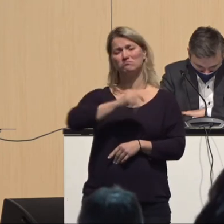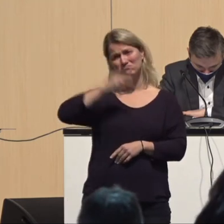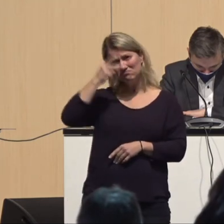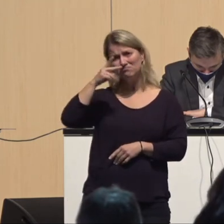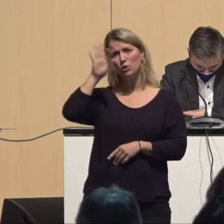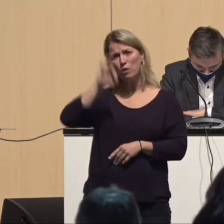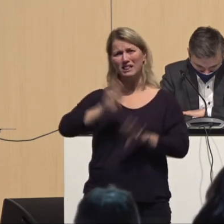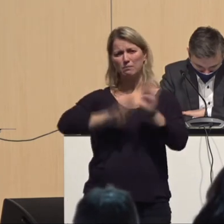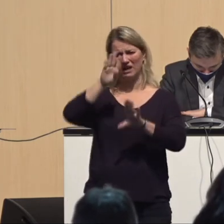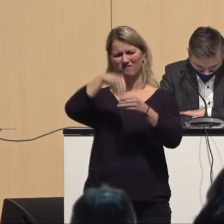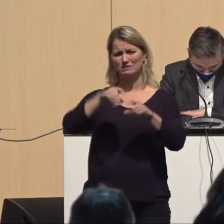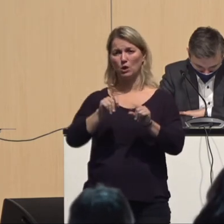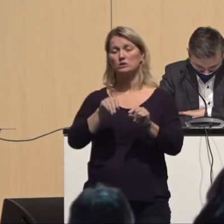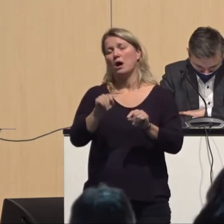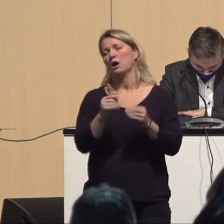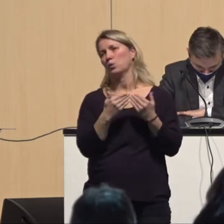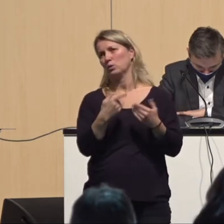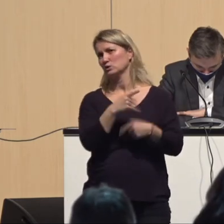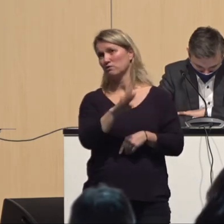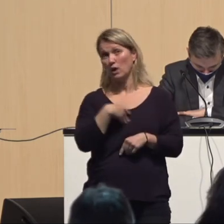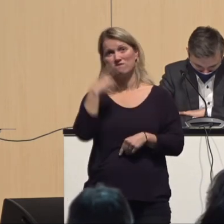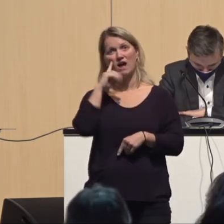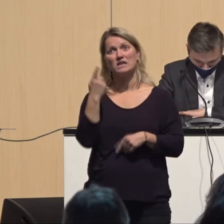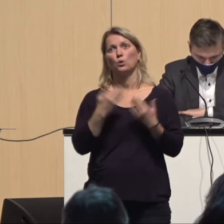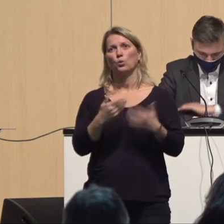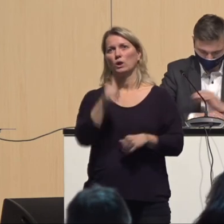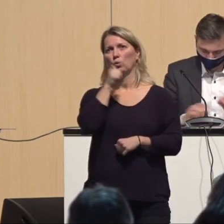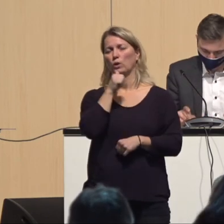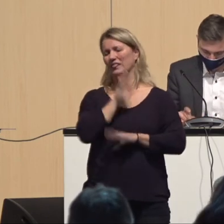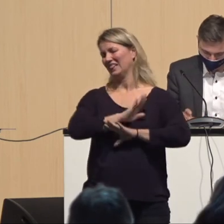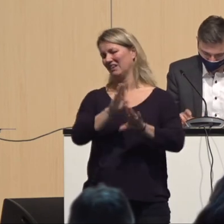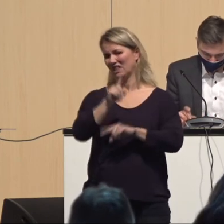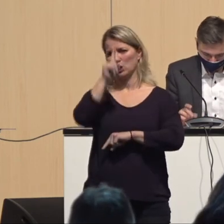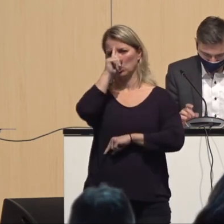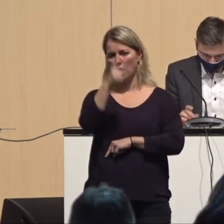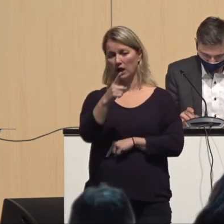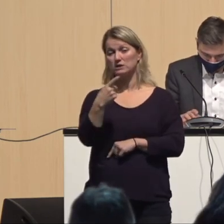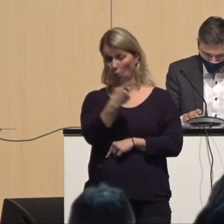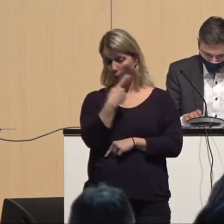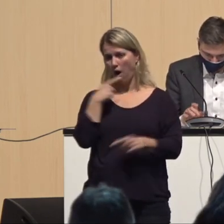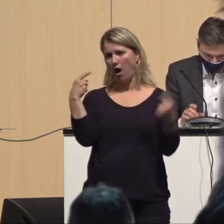Demokratie, was die Grünen ja nicht haben. Ich sage nur Grüne Jugend, nie wieder Deutschland, asozial pur. Danke.